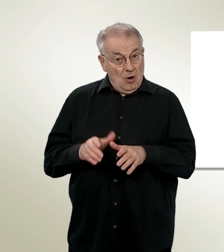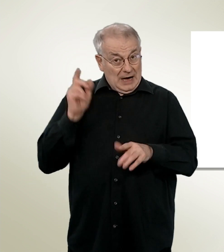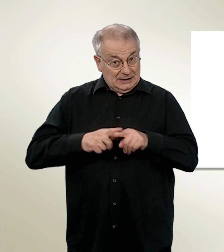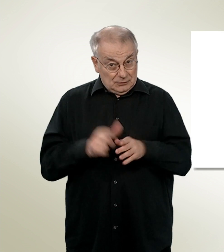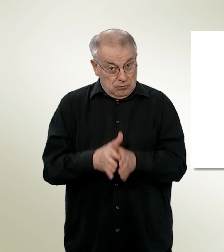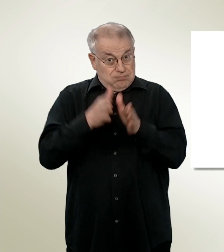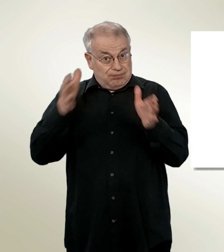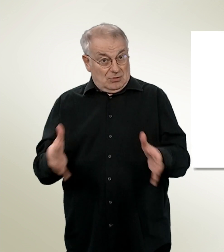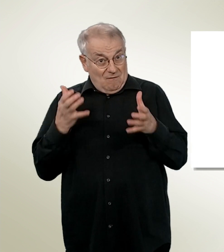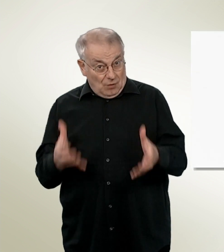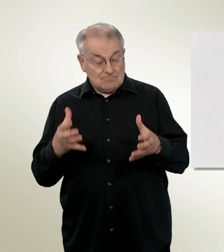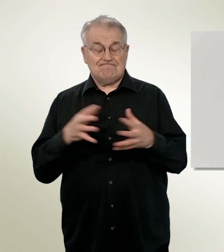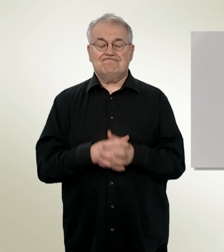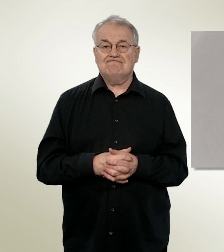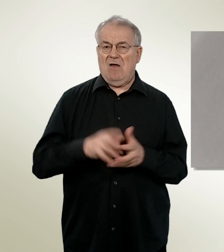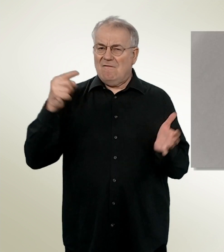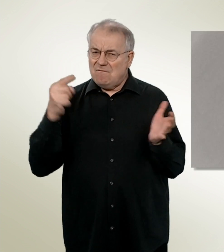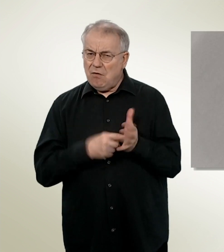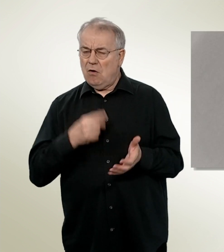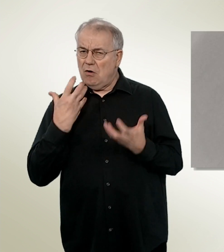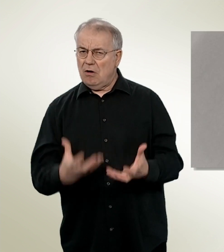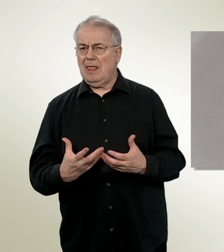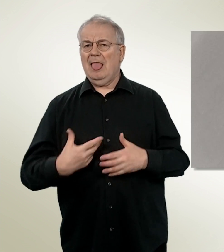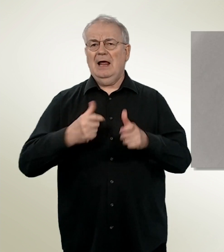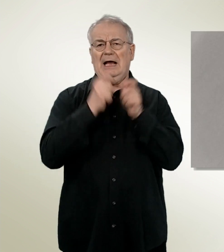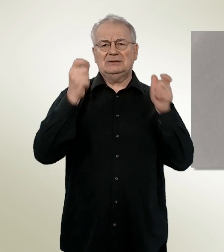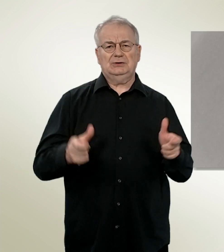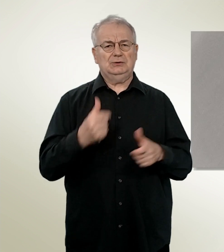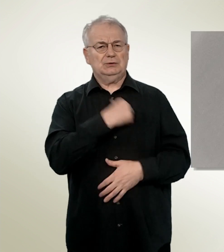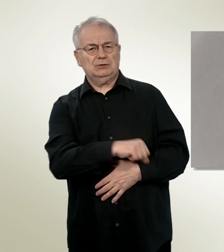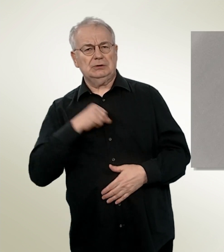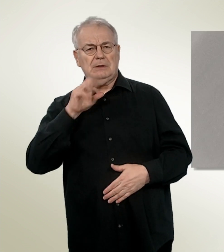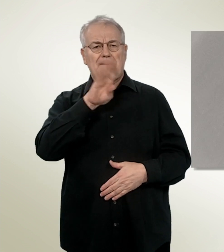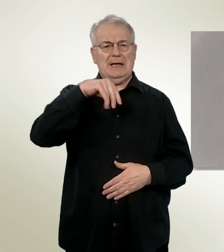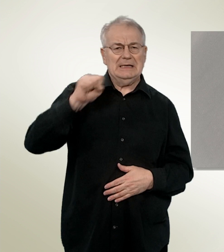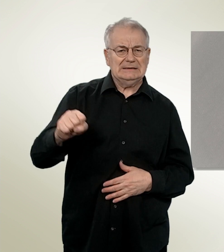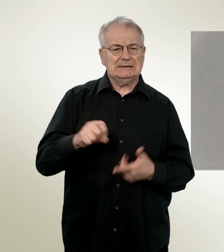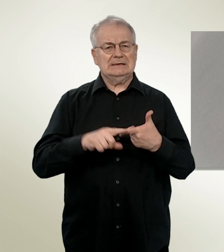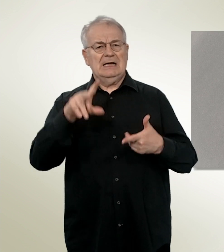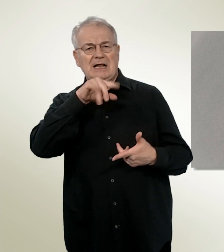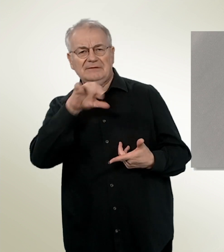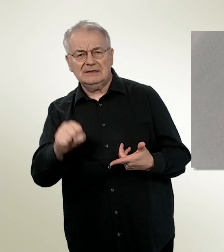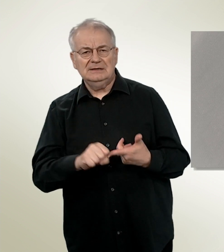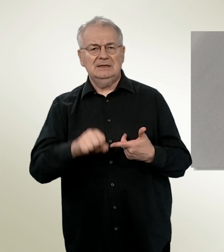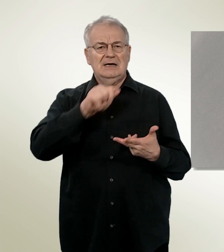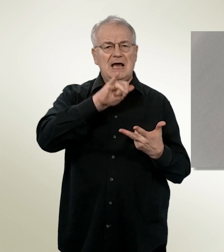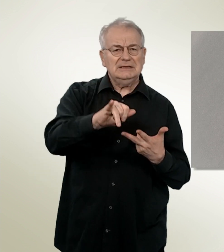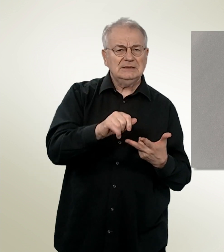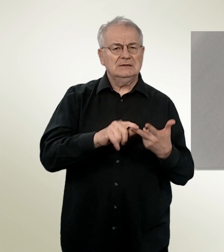interdiction. Elle exige que les institutions suisses telles que la Banque nationale, l'AVS, l'AI, les fondations